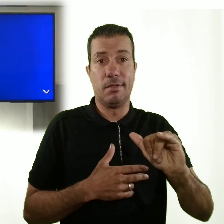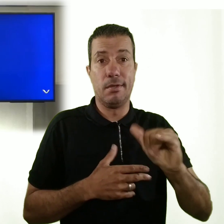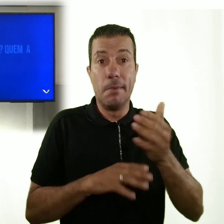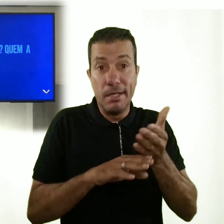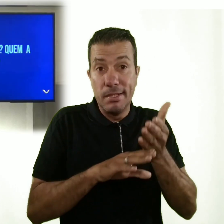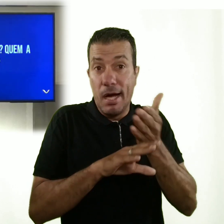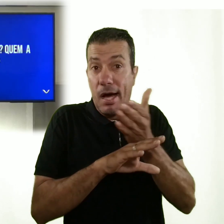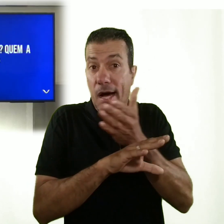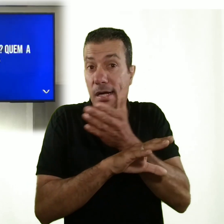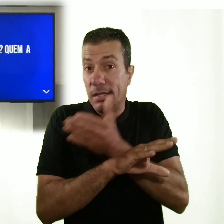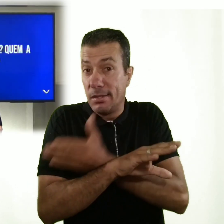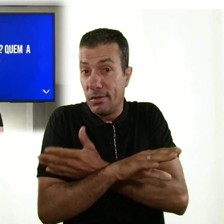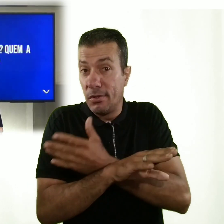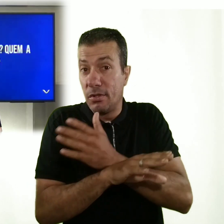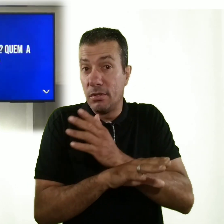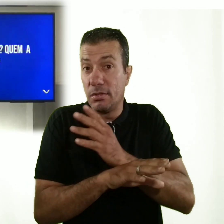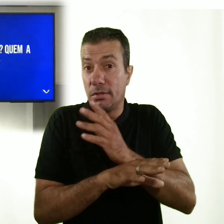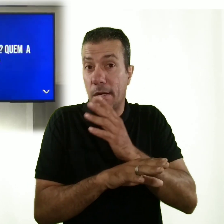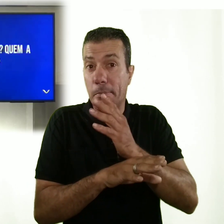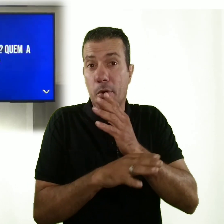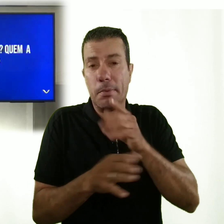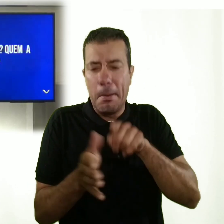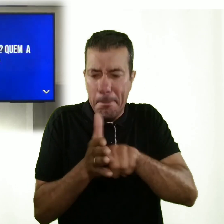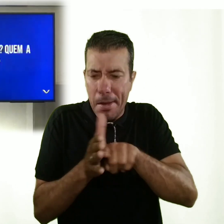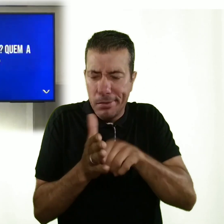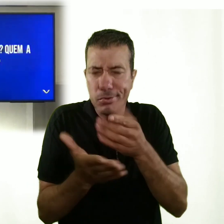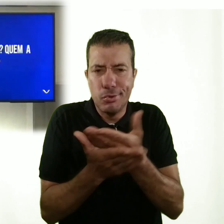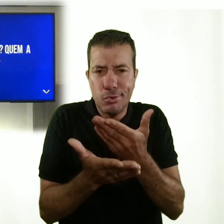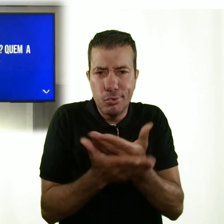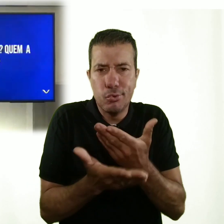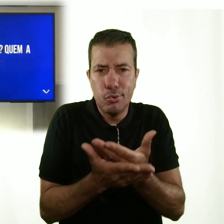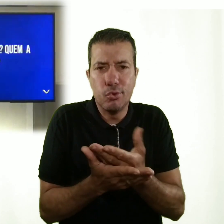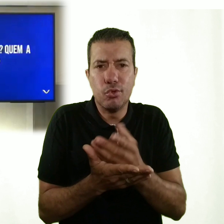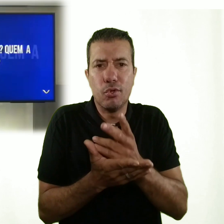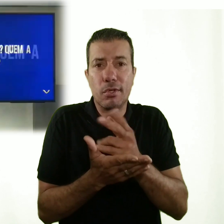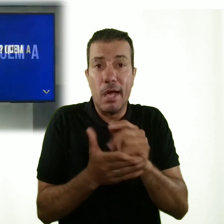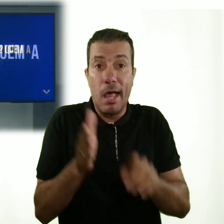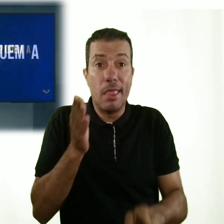antecipações de coisas que a própria ciência iria descobrir.